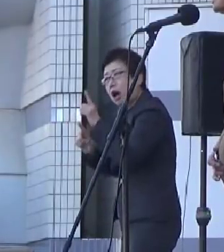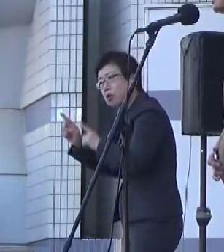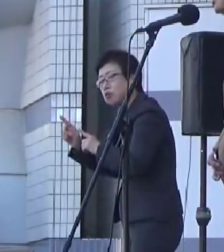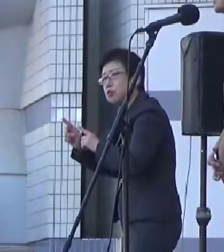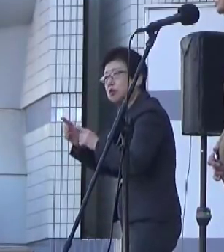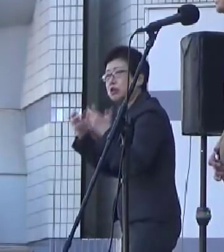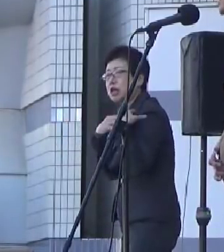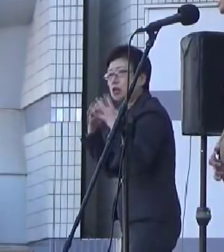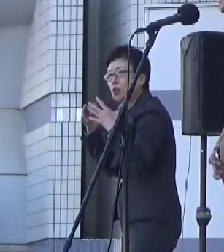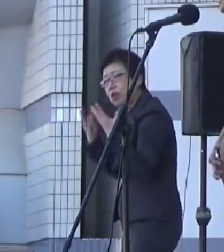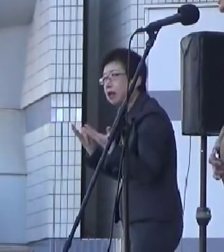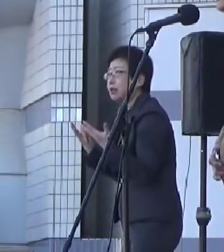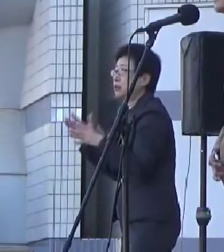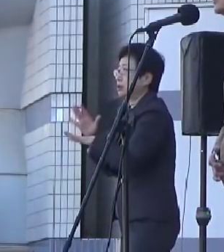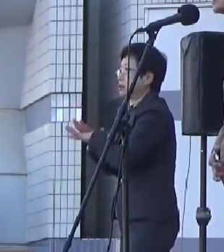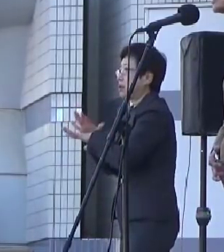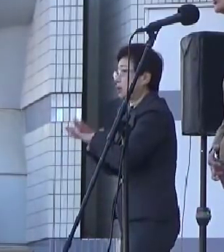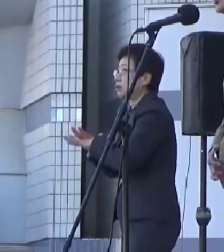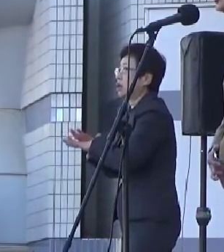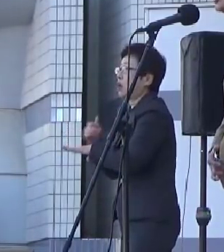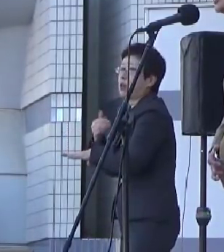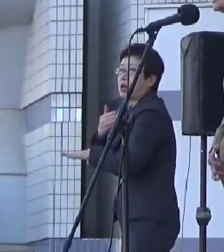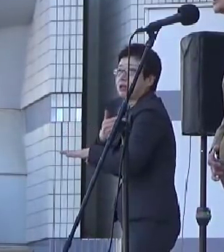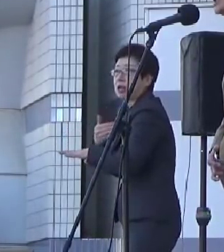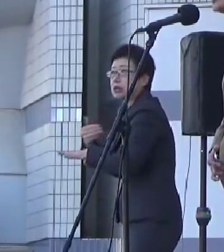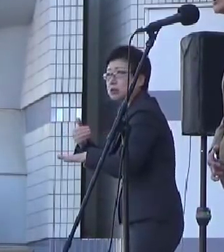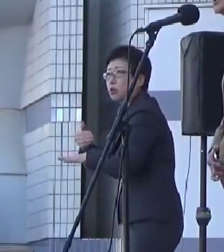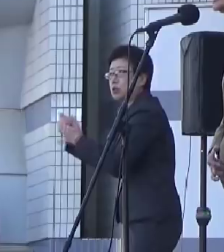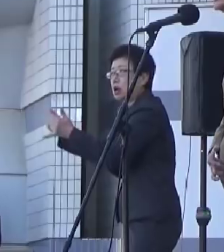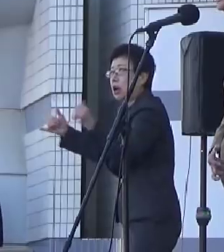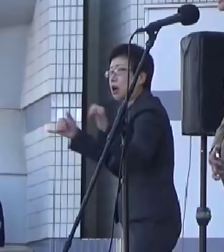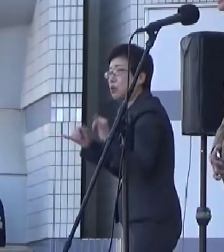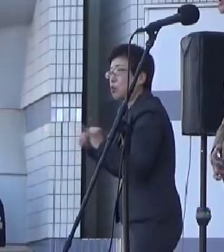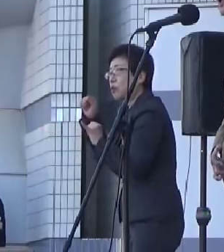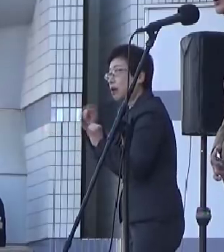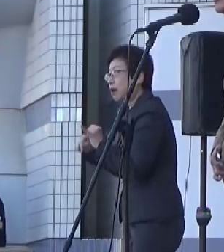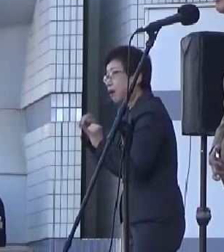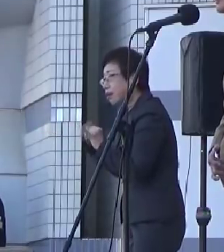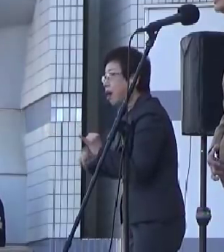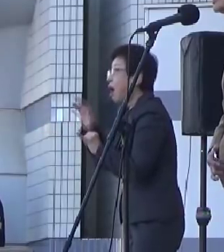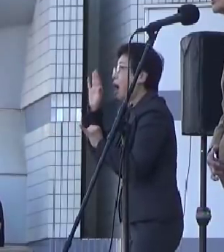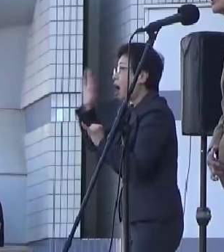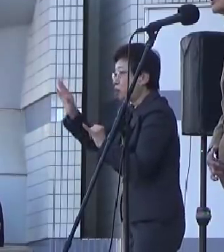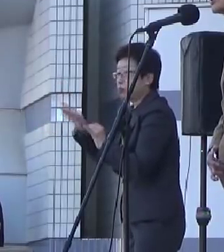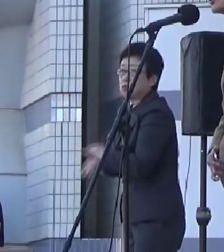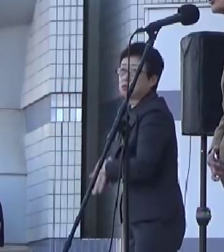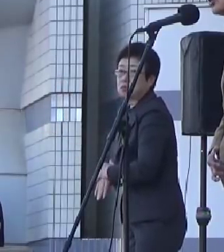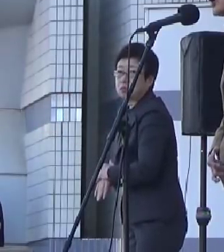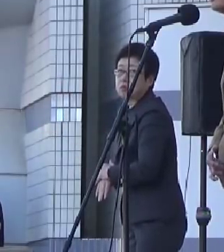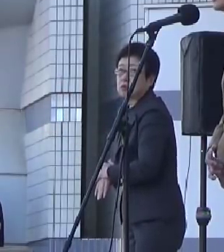う無責任の世界が私たちの社会の中にある。